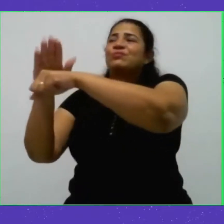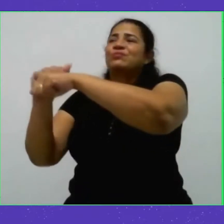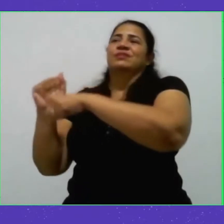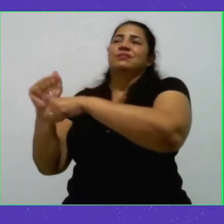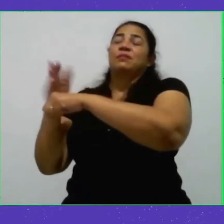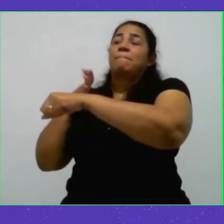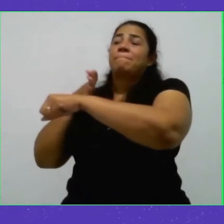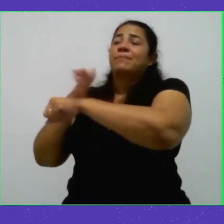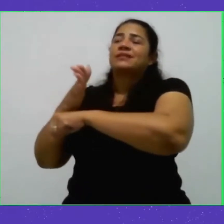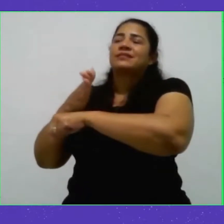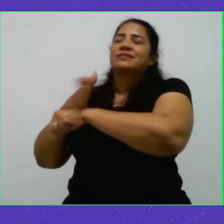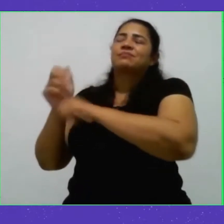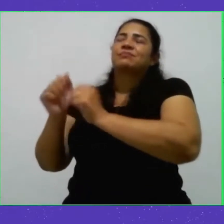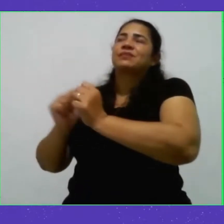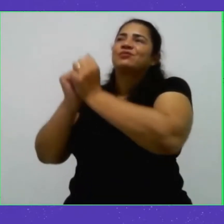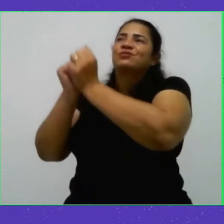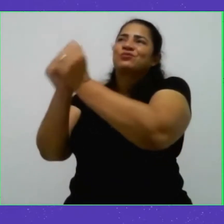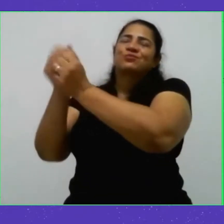Você aceita?